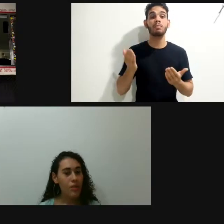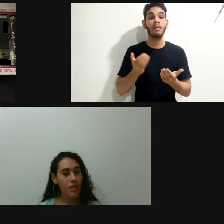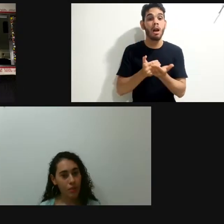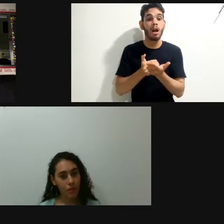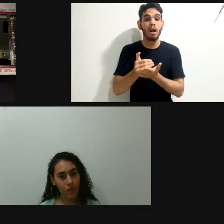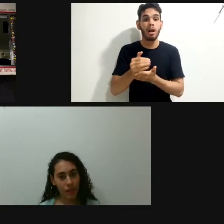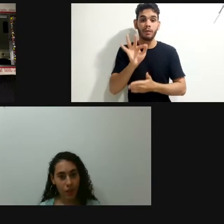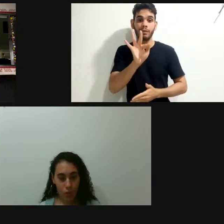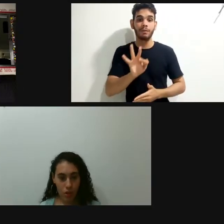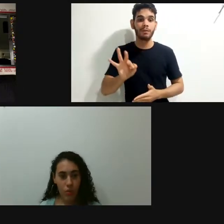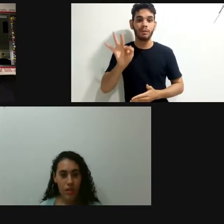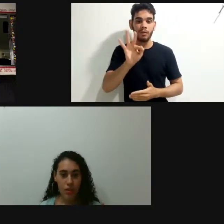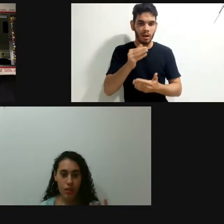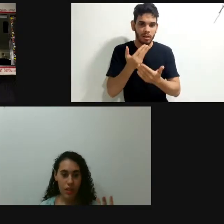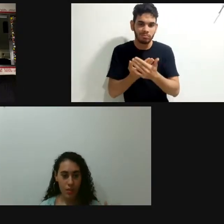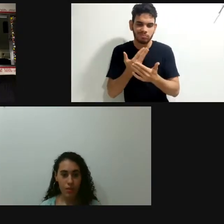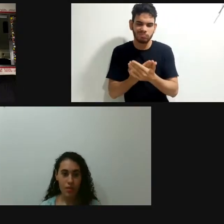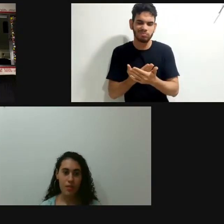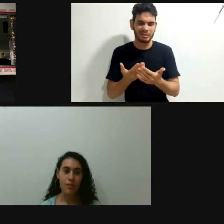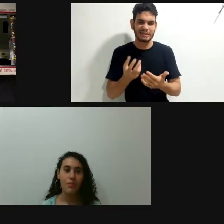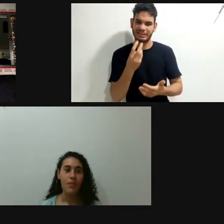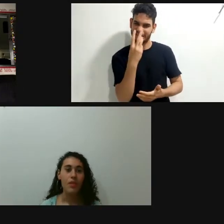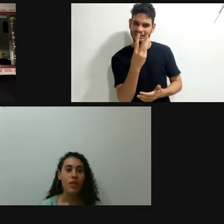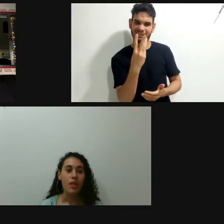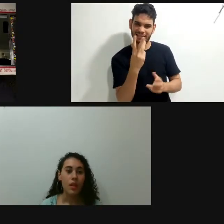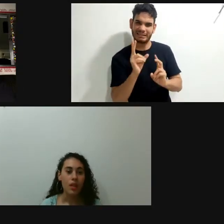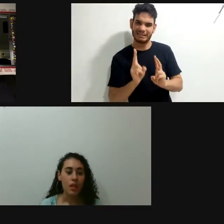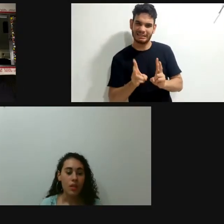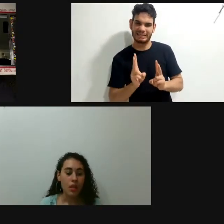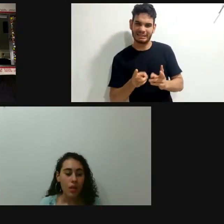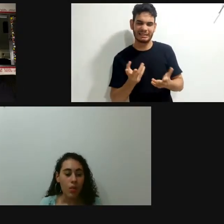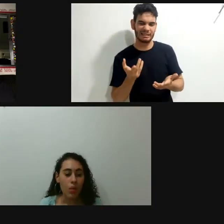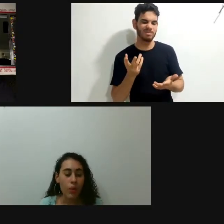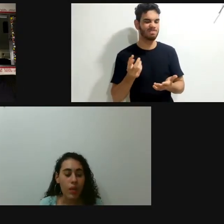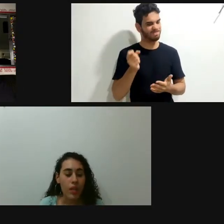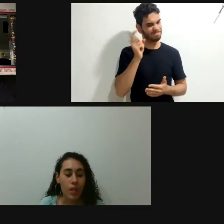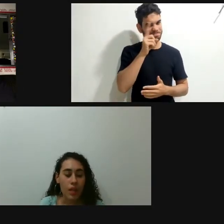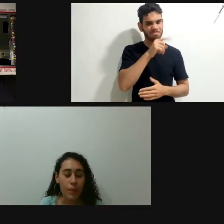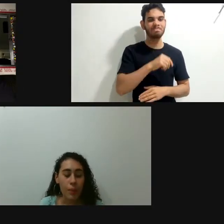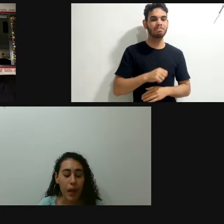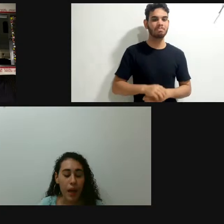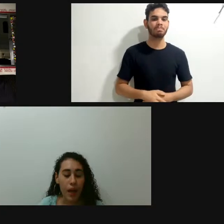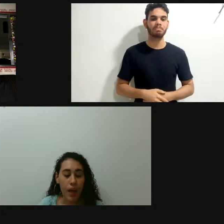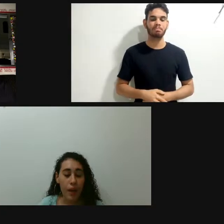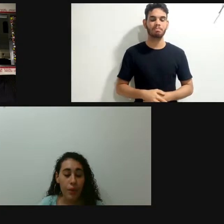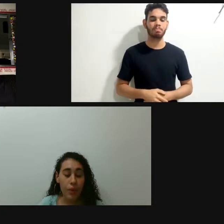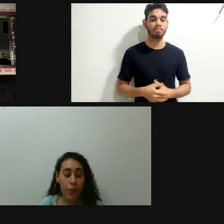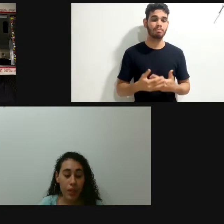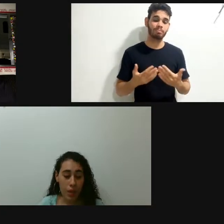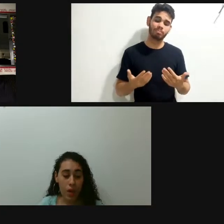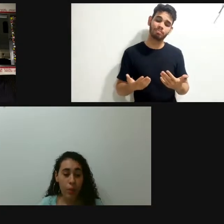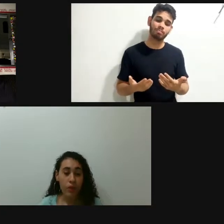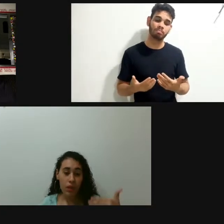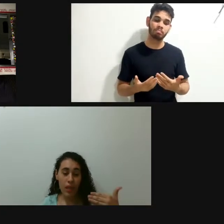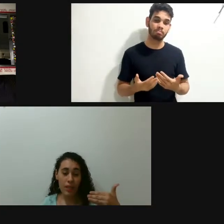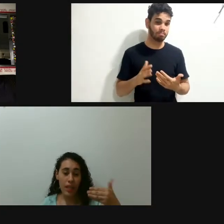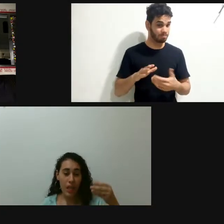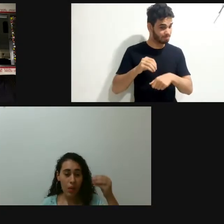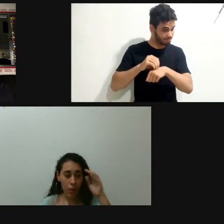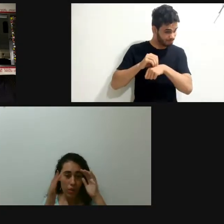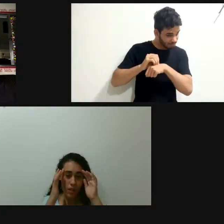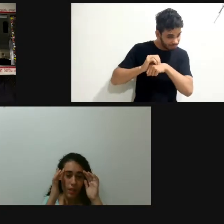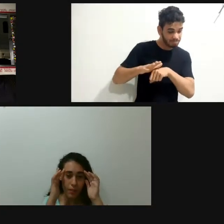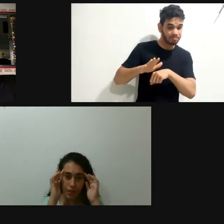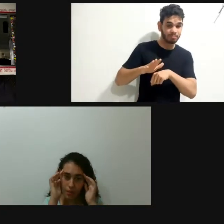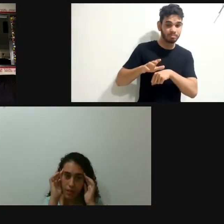Então, continua sendo 3 coisas. Então, o que eu recomendo é tenha